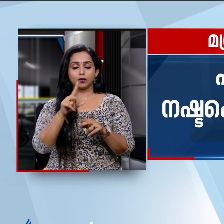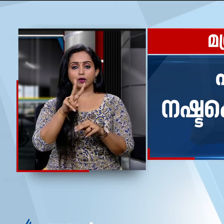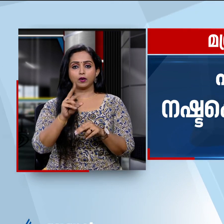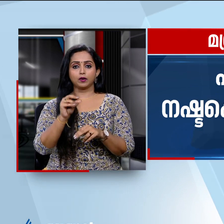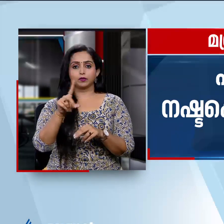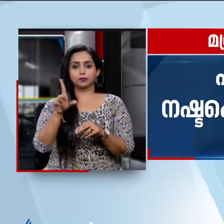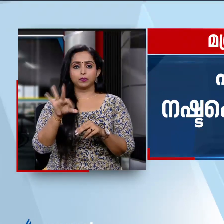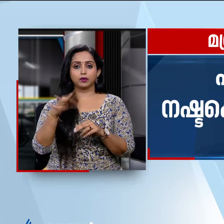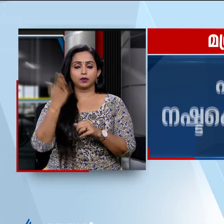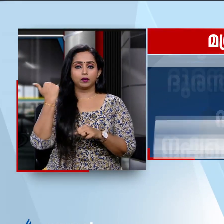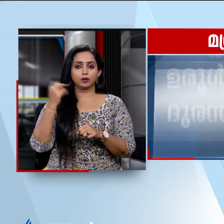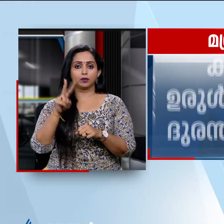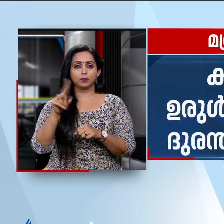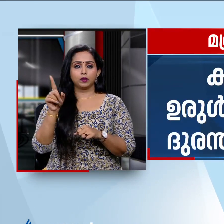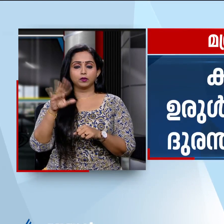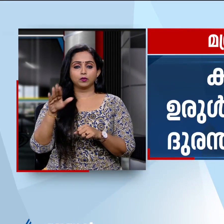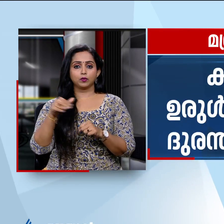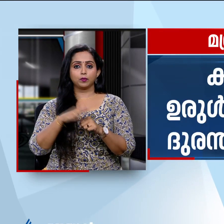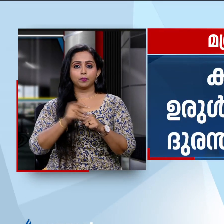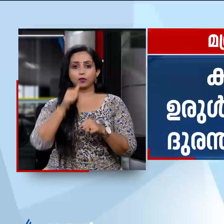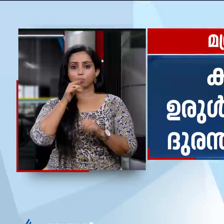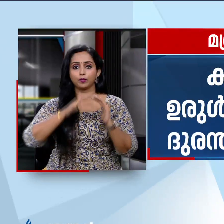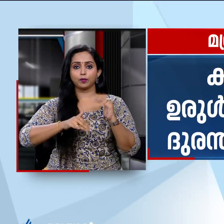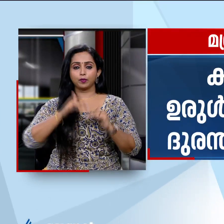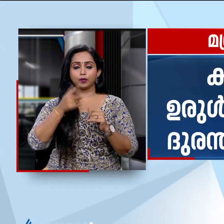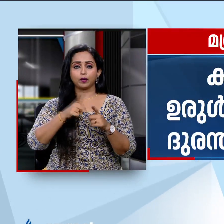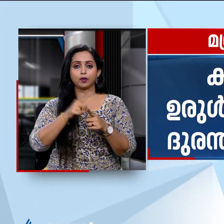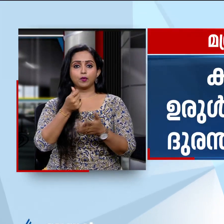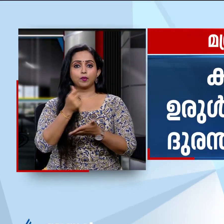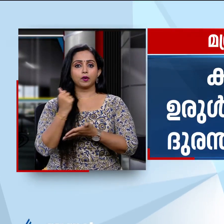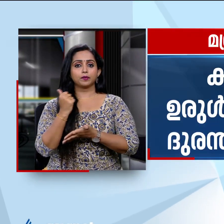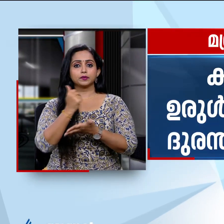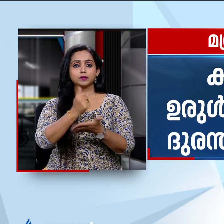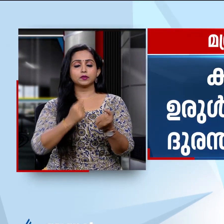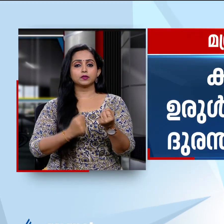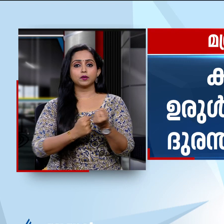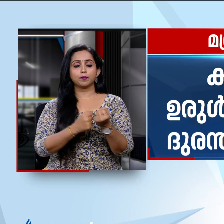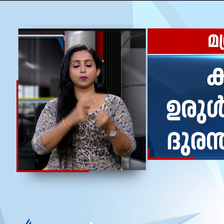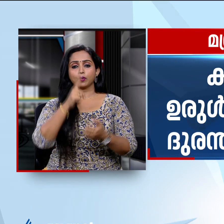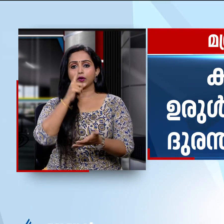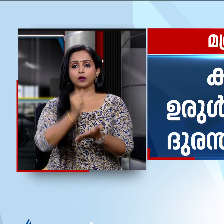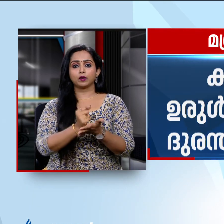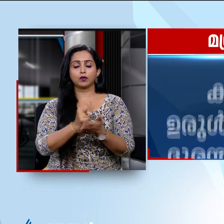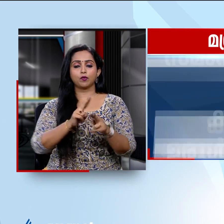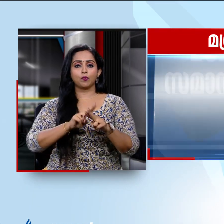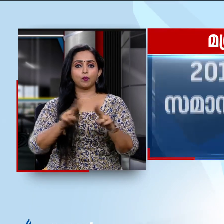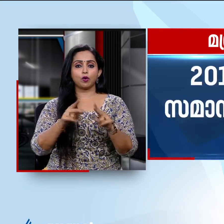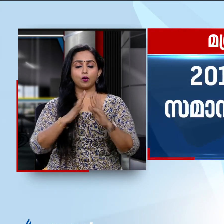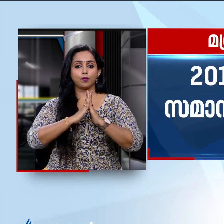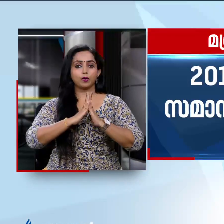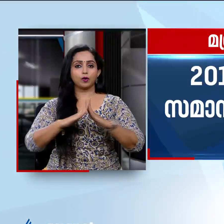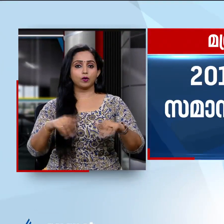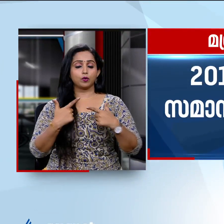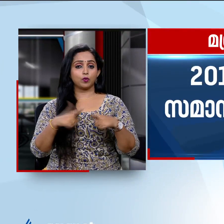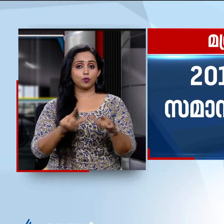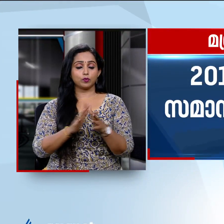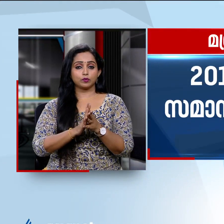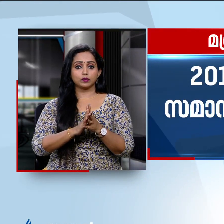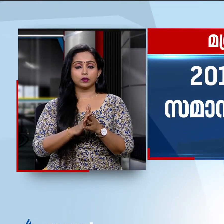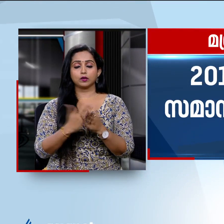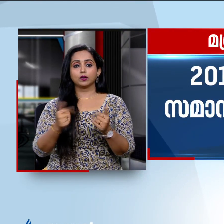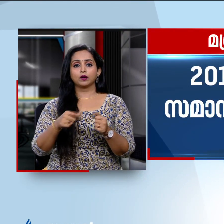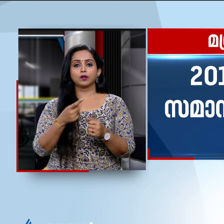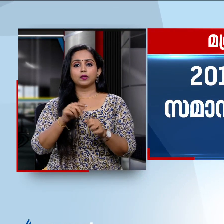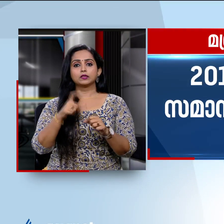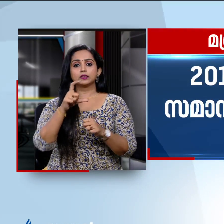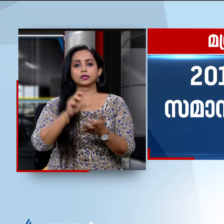2018-19 പ്രളയത്തിൽ അനുവദിച്ച പോലെ ധനസഹായം നൽകാനാണ് മന്ത്രിസഭ തീരുമാനിച്ചിരിക്കുന്നത്. പൂർണ്ണമായും വീട് നഷ്ടപ്പെട്ടവർക്ക് മുഖ്യമന്ത്രിയുടെ ദുരിതാശ്വാസ